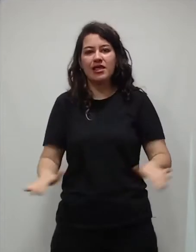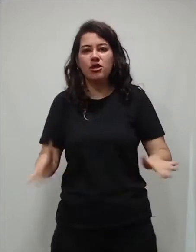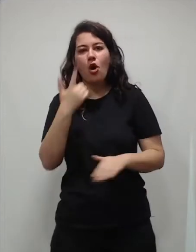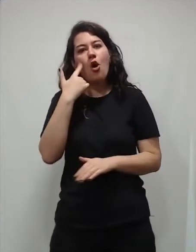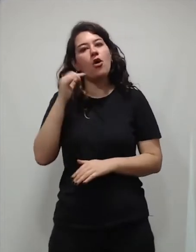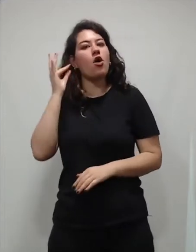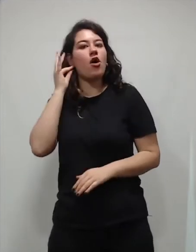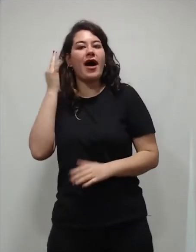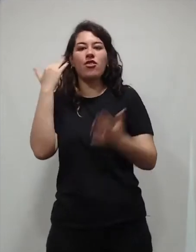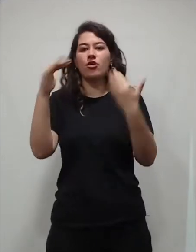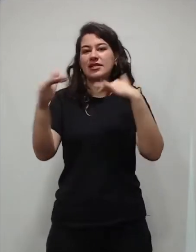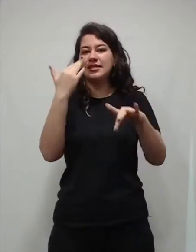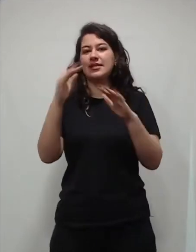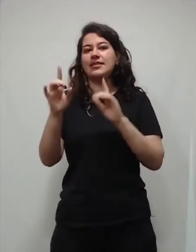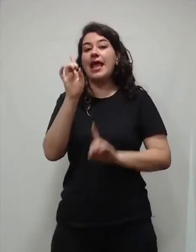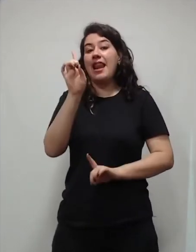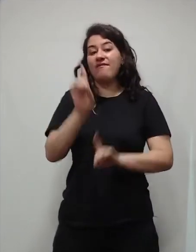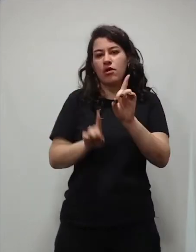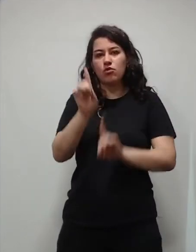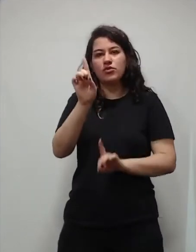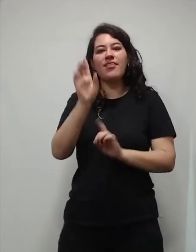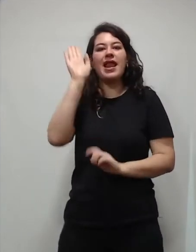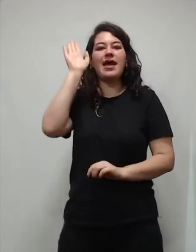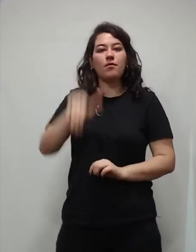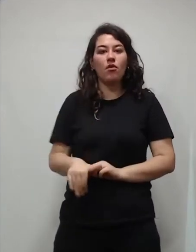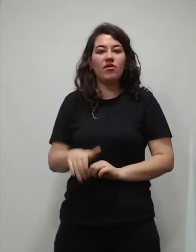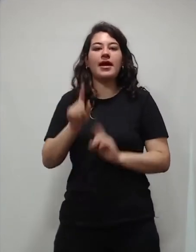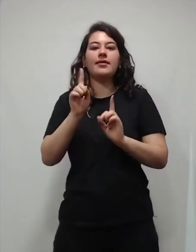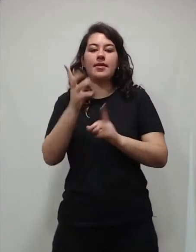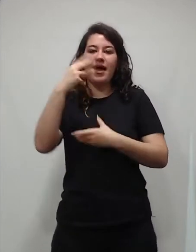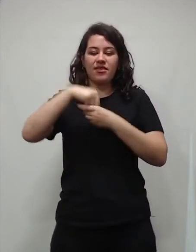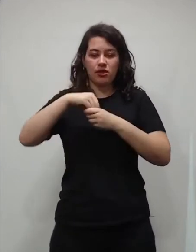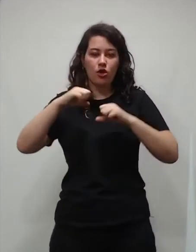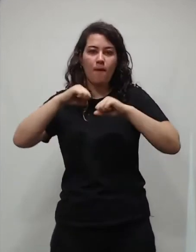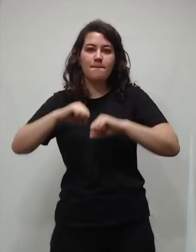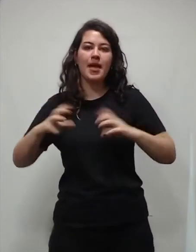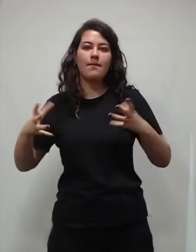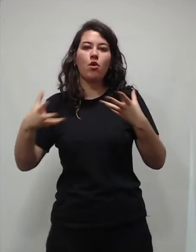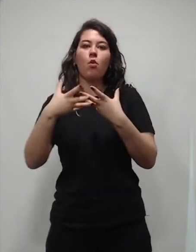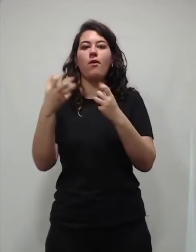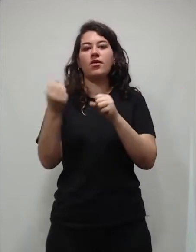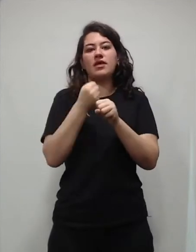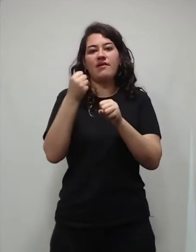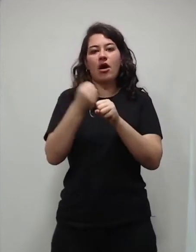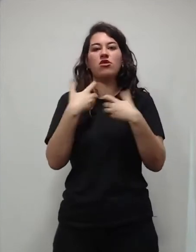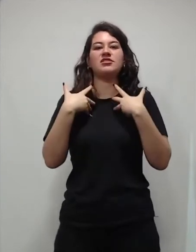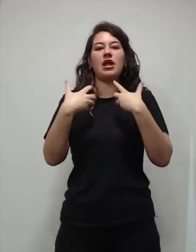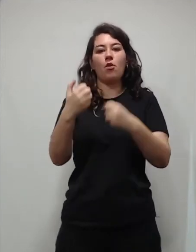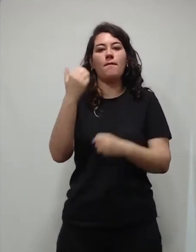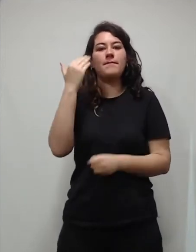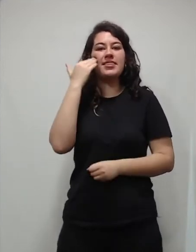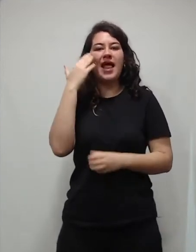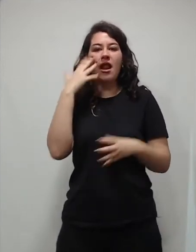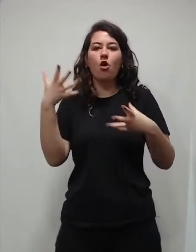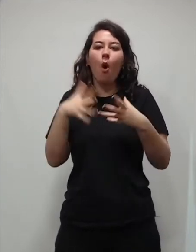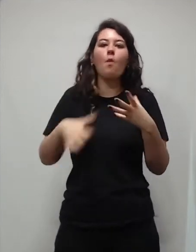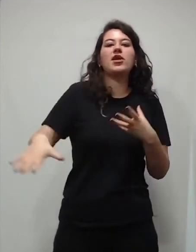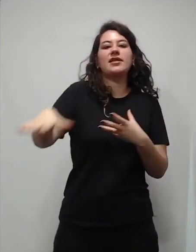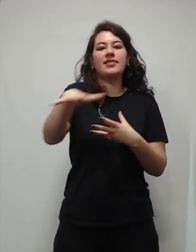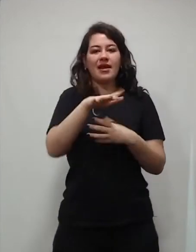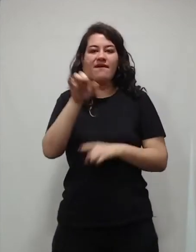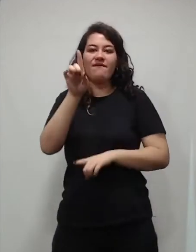y adolescentes en la Universidad de la República, integrante del Grupo de Trabajo de Salud Mental